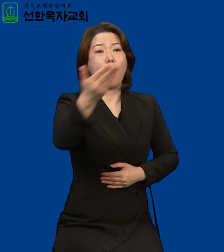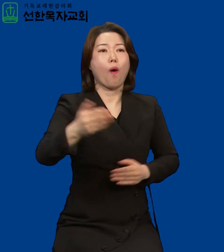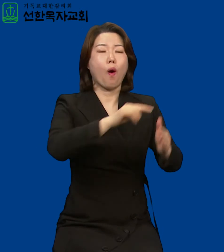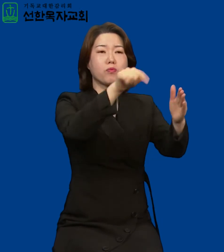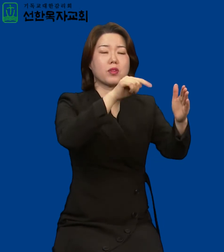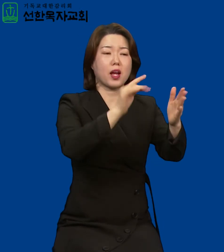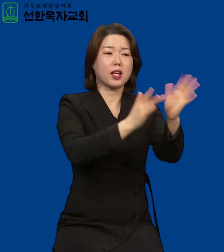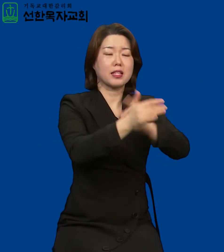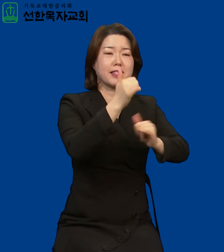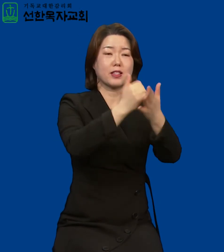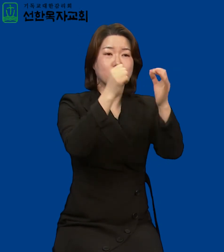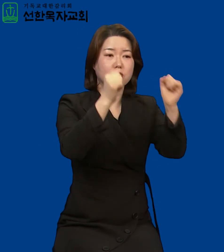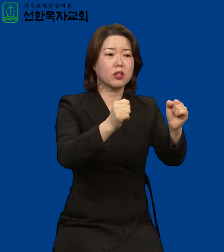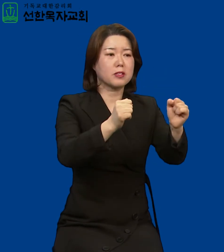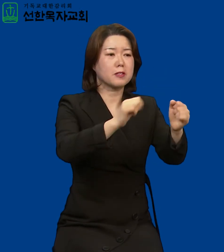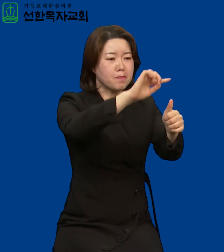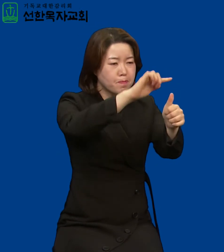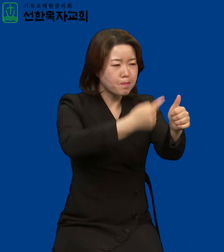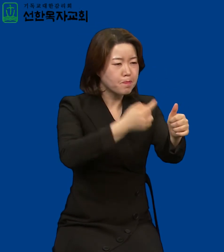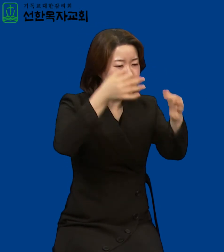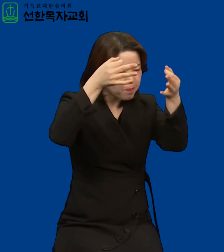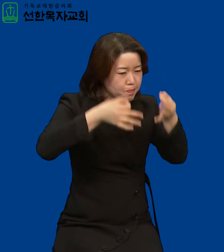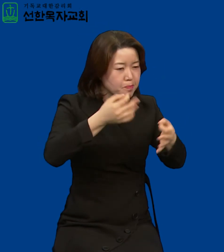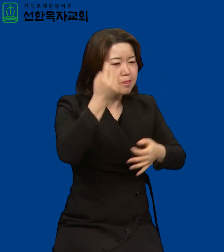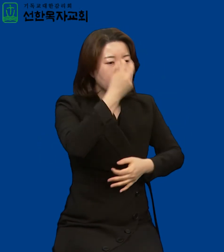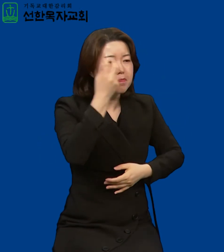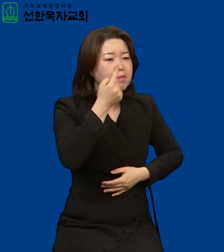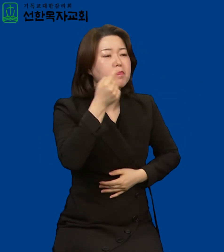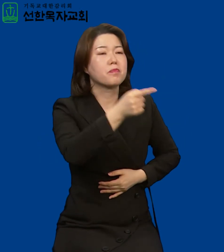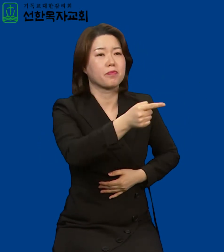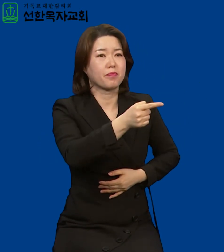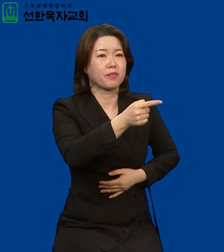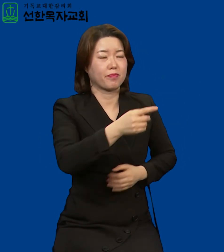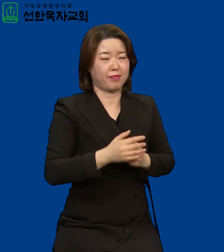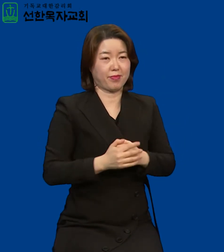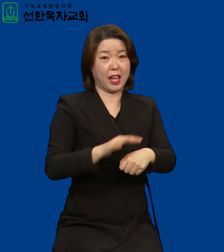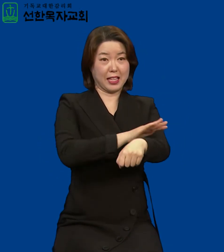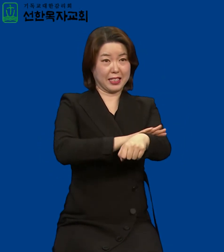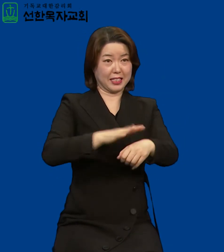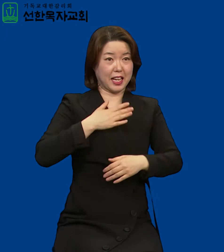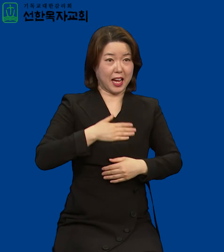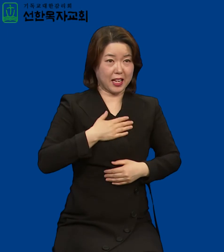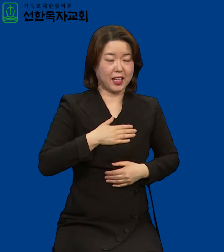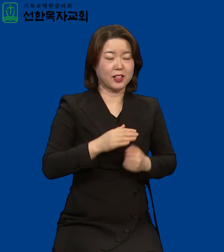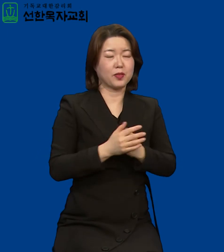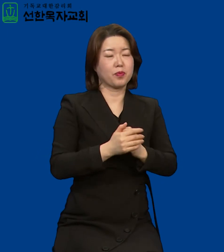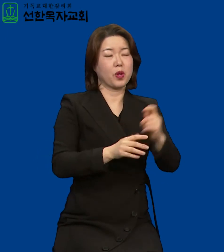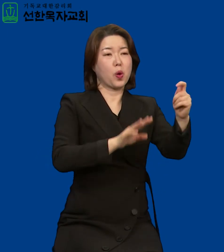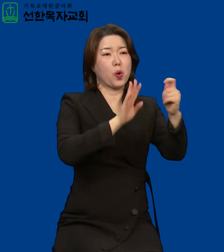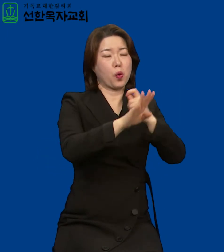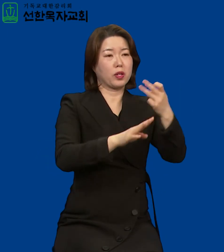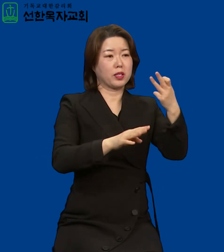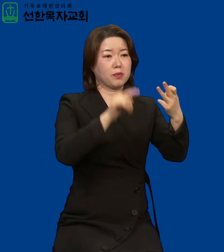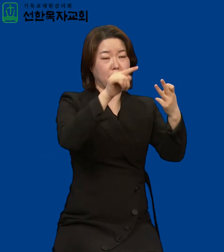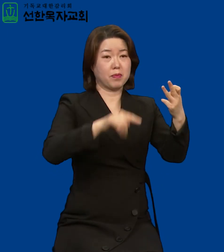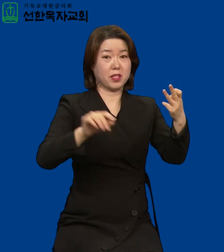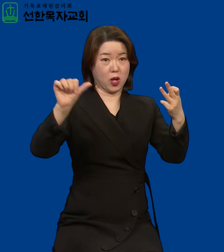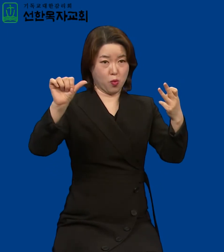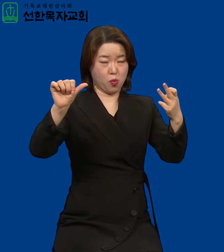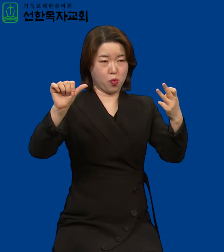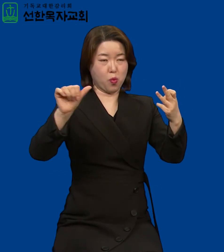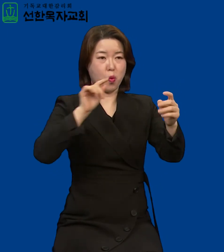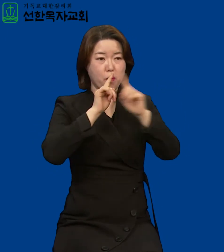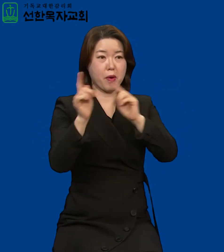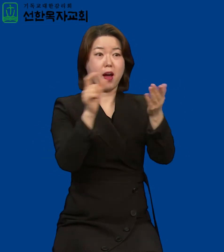예수님이 계신 것을 스스로 확인하라. 우리가 너무나 잘 아는 고린도서 13장 5절 말씀을 그래서